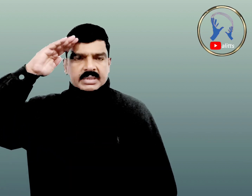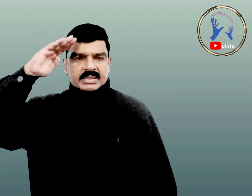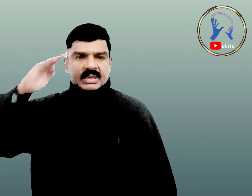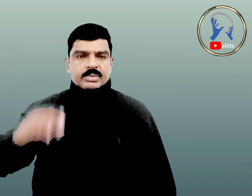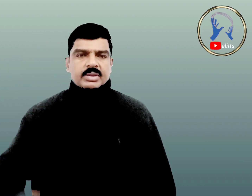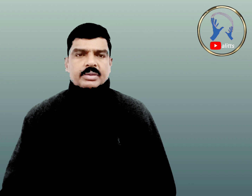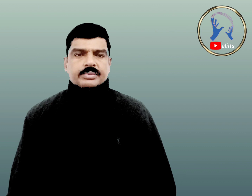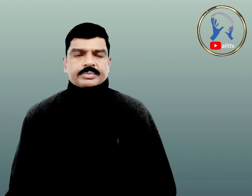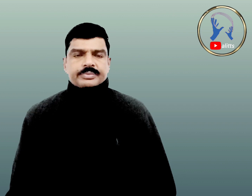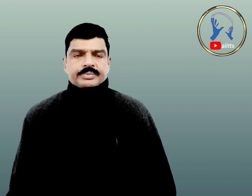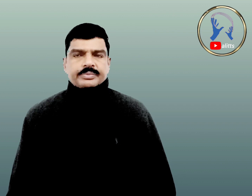السلام علیکم۔